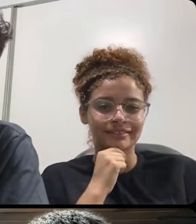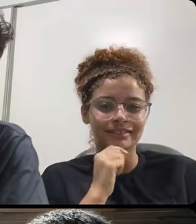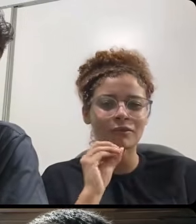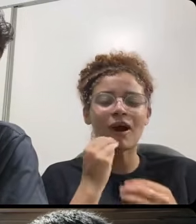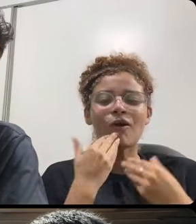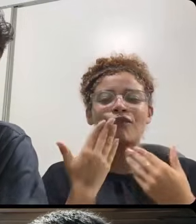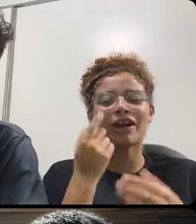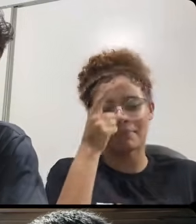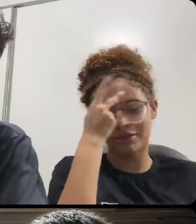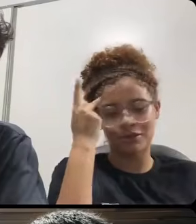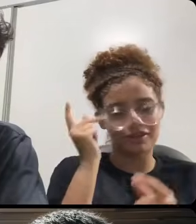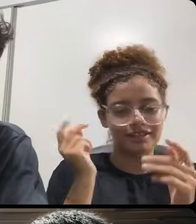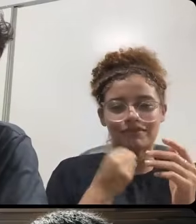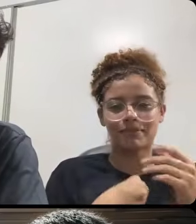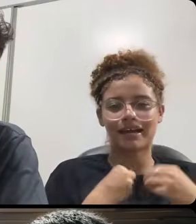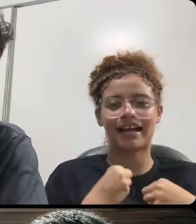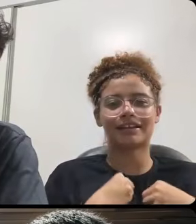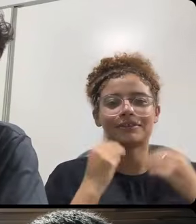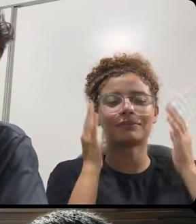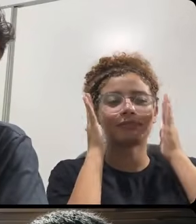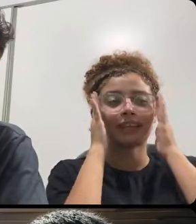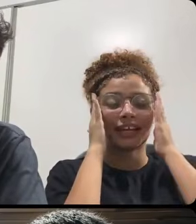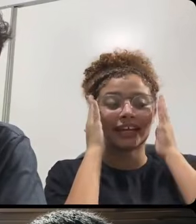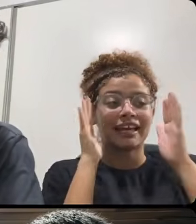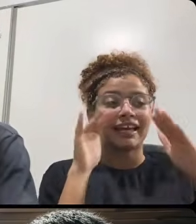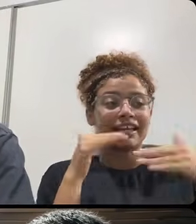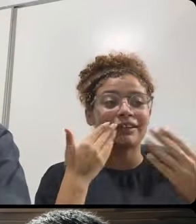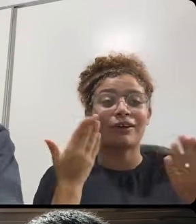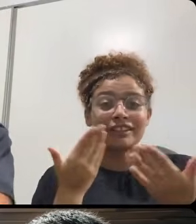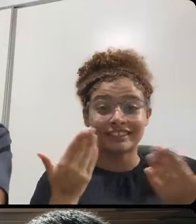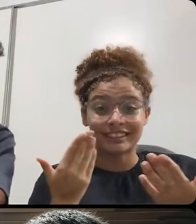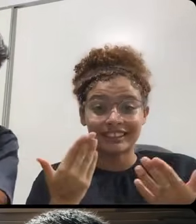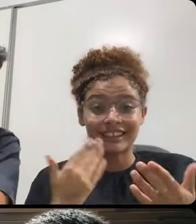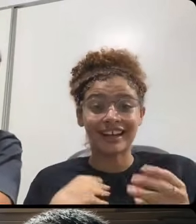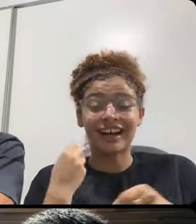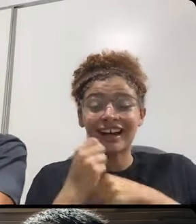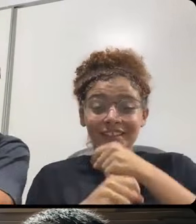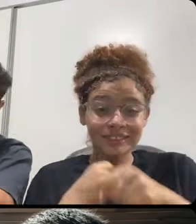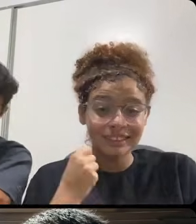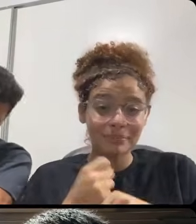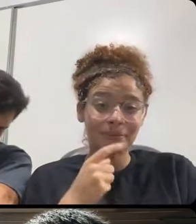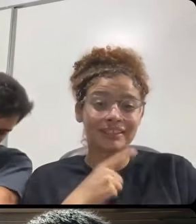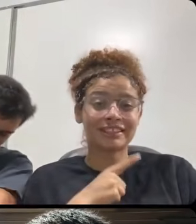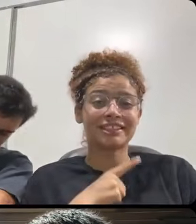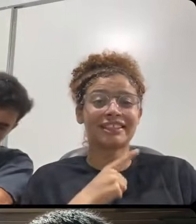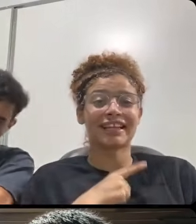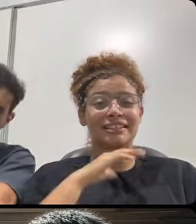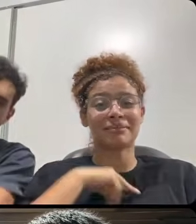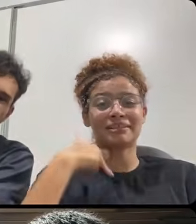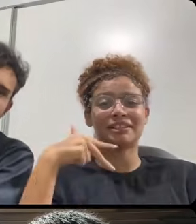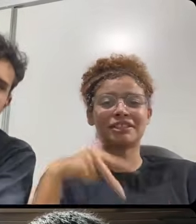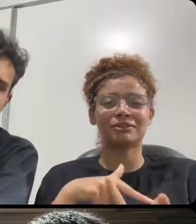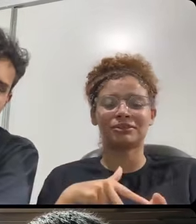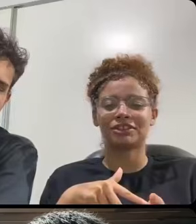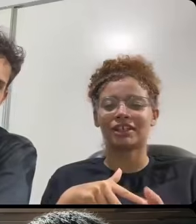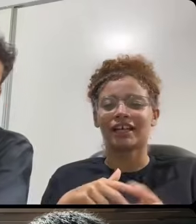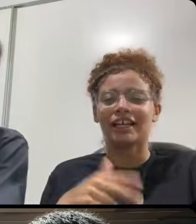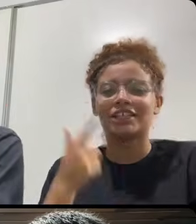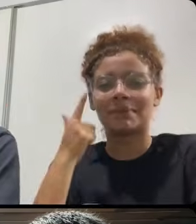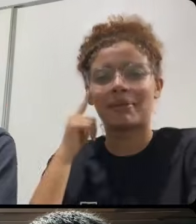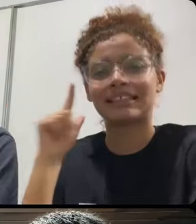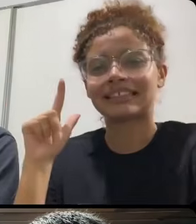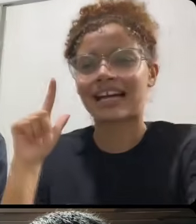pais? Qual foi a pessoa que teve pecado? E hoje, anos depois, a gente tem essa mesma